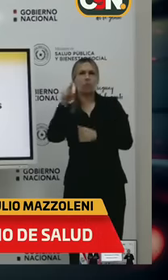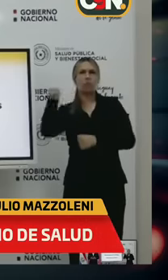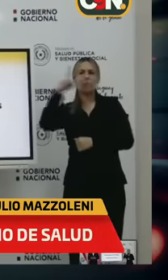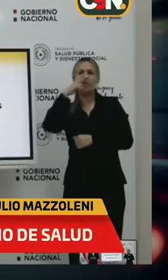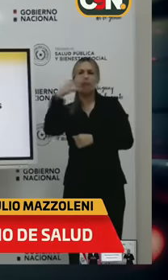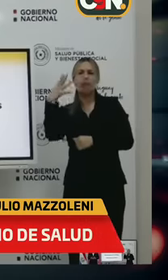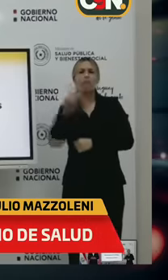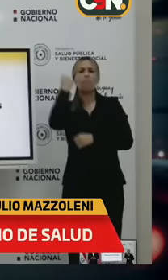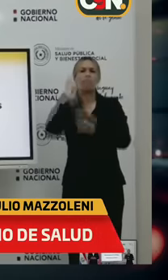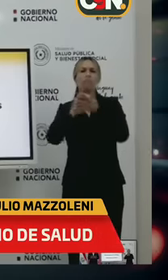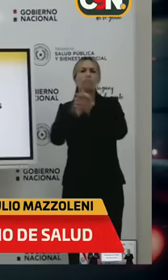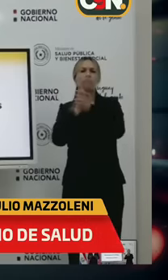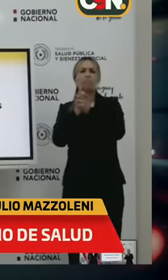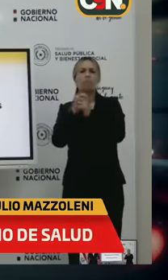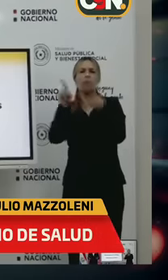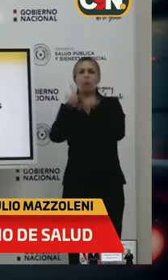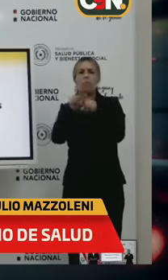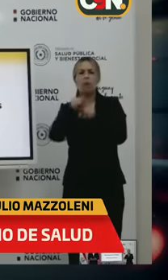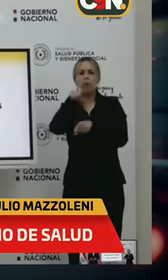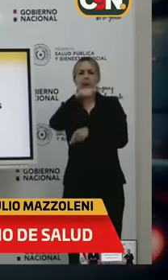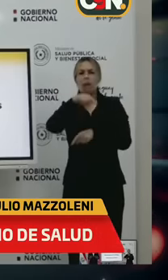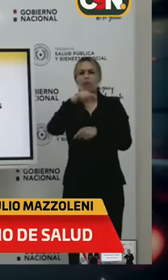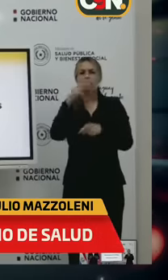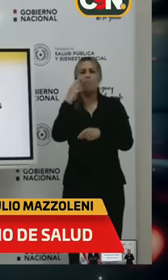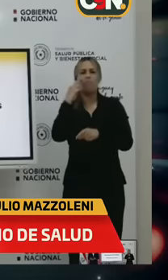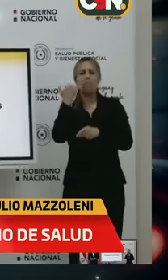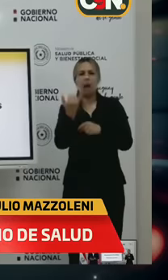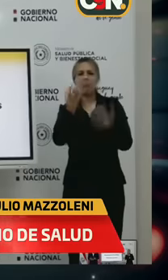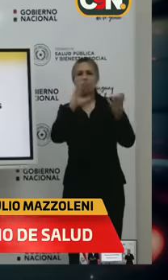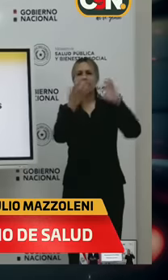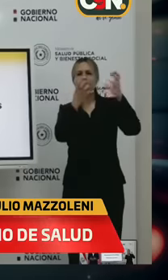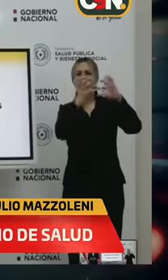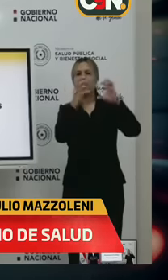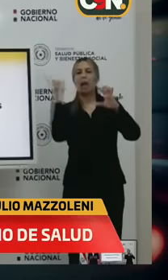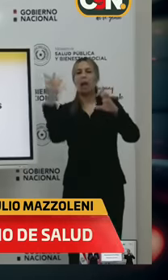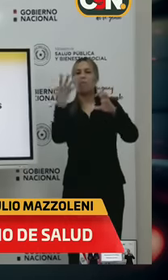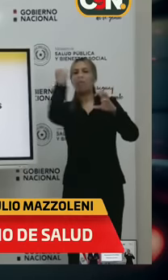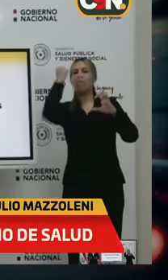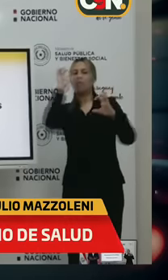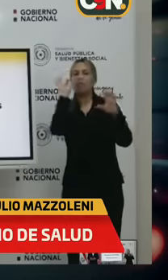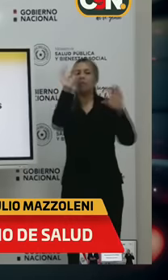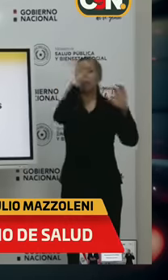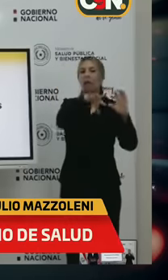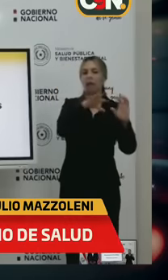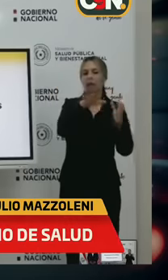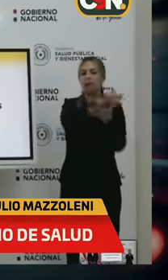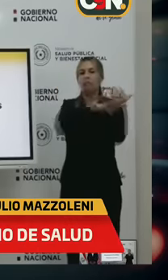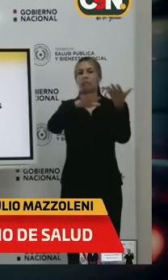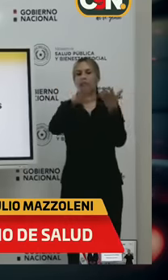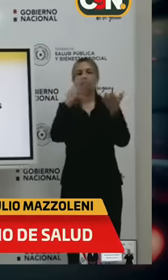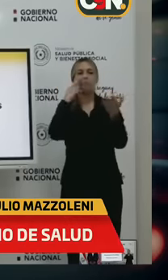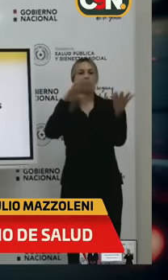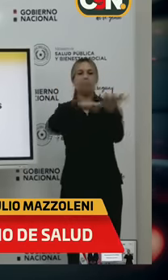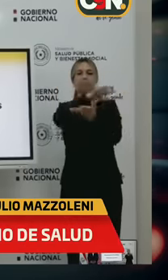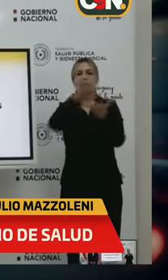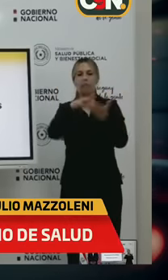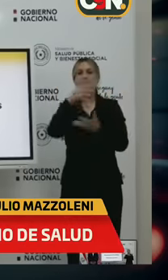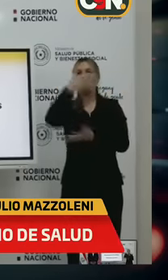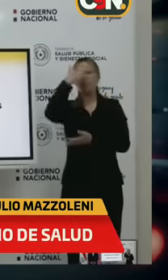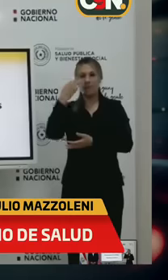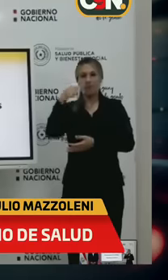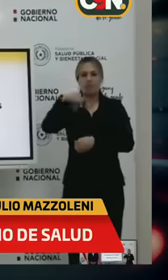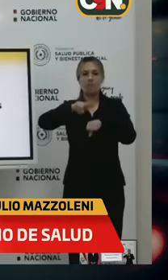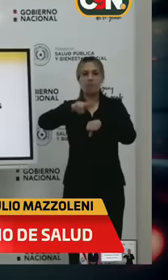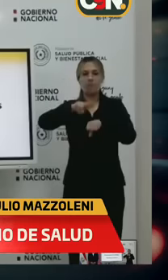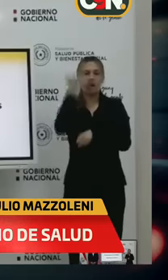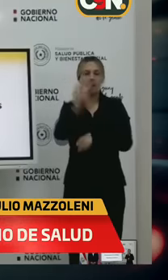quieren aprovechar un estado de crispación, de preocupación de la gente, de necesidades económicas que son muy reales, para